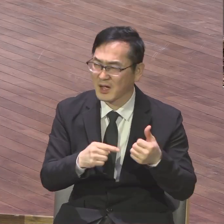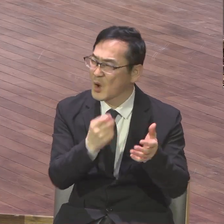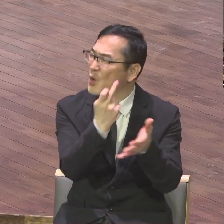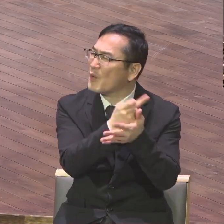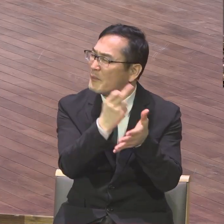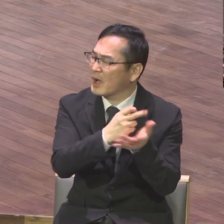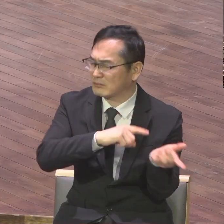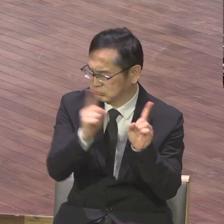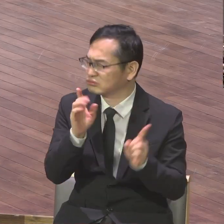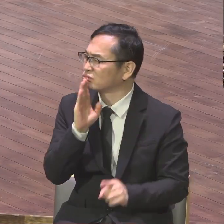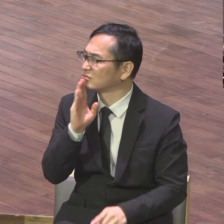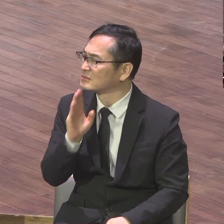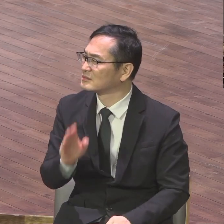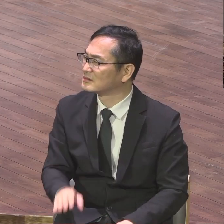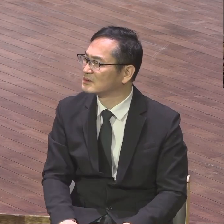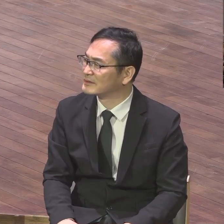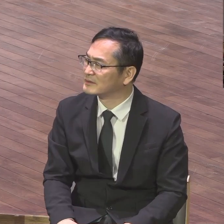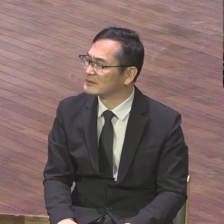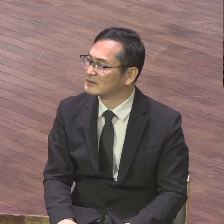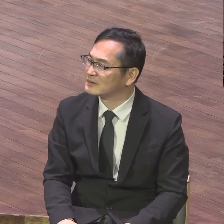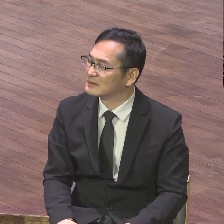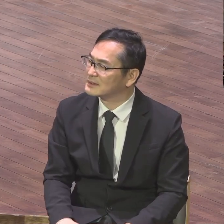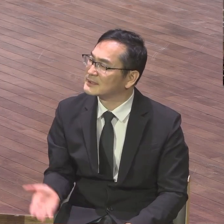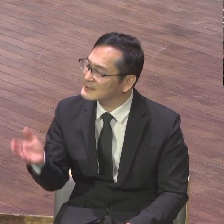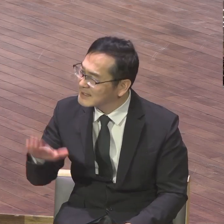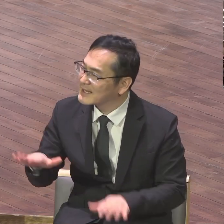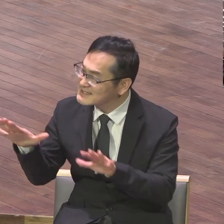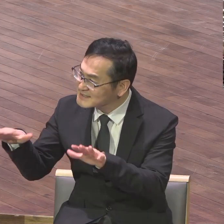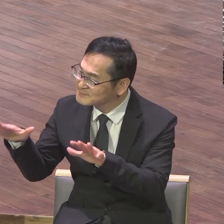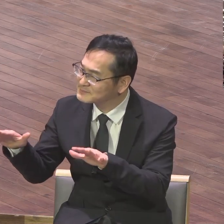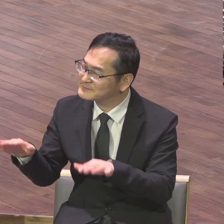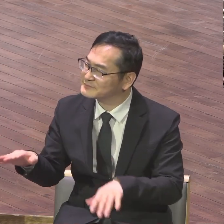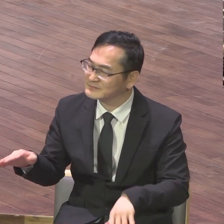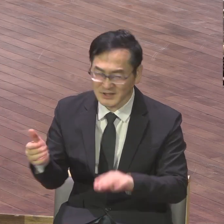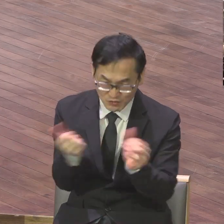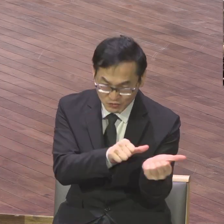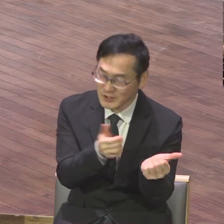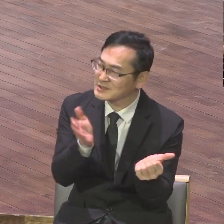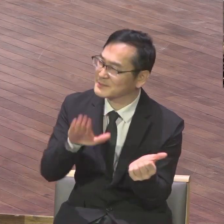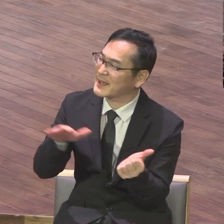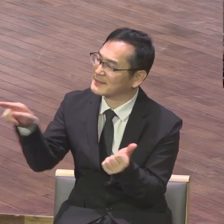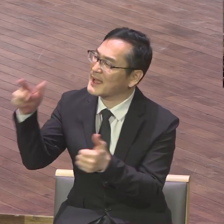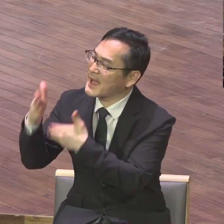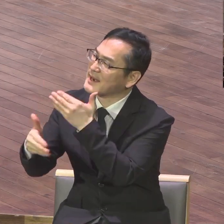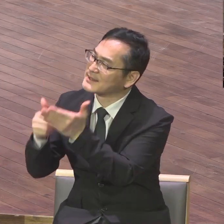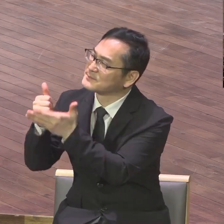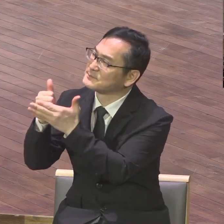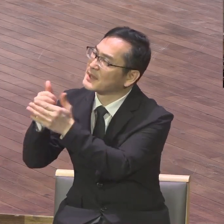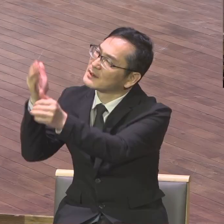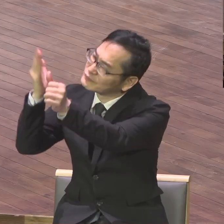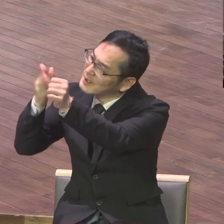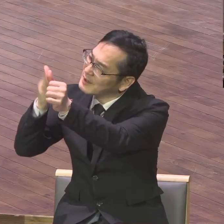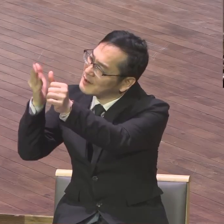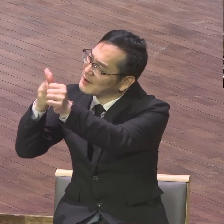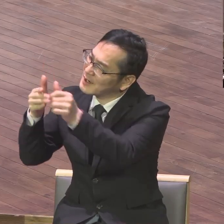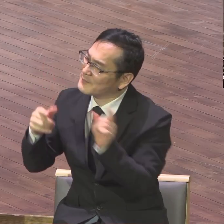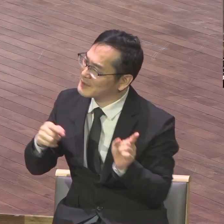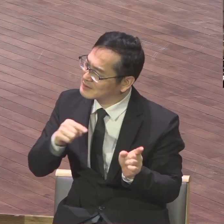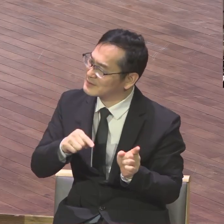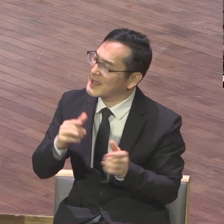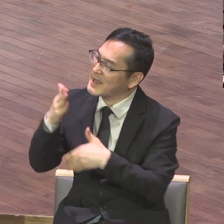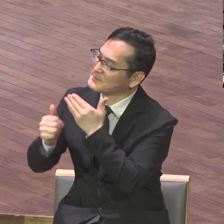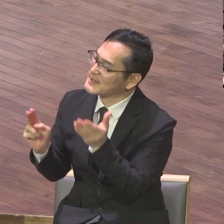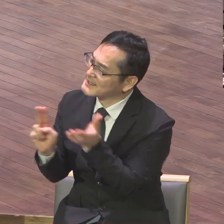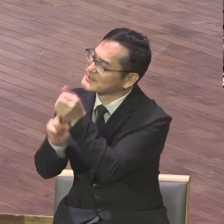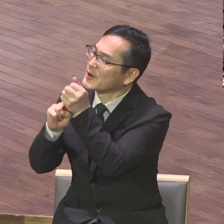죽지 아니하겠나이다. 그러나 나는 이제라도 주께서 무엇이든지 하나님께 구하시는 것을 하나님이